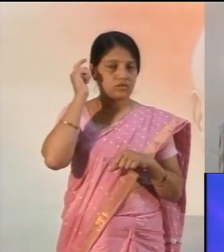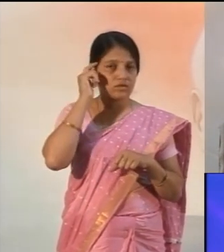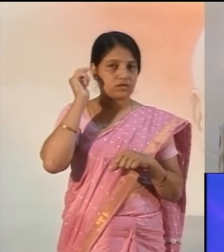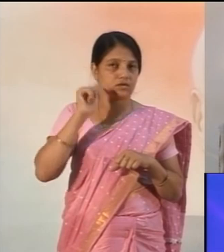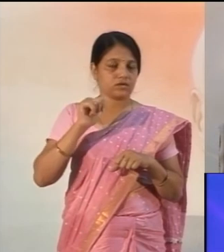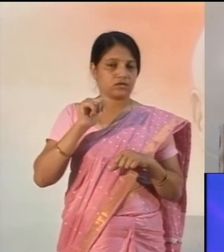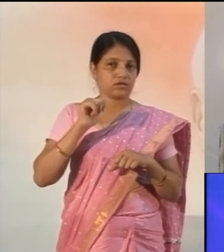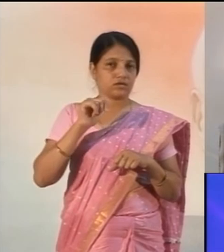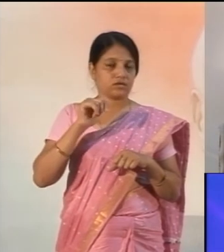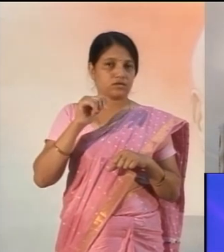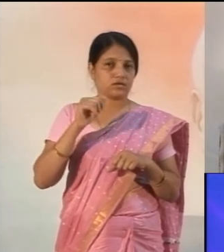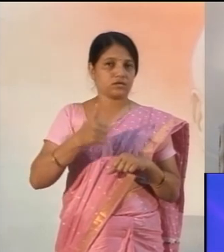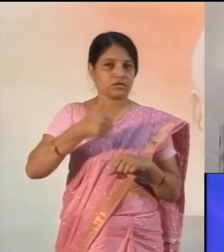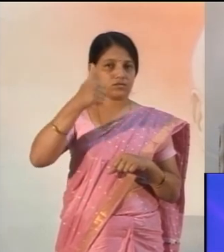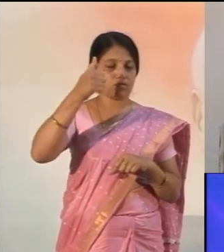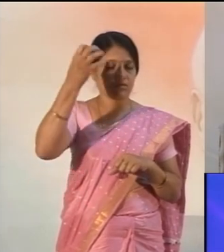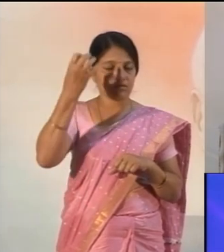उन्हें गुड नाइट कहकर